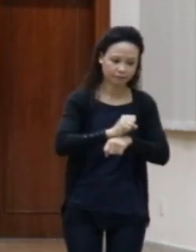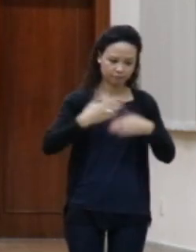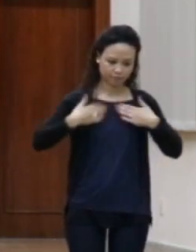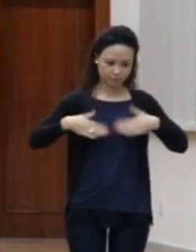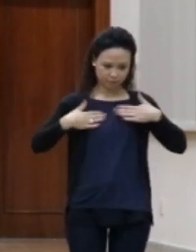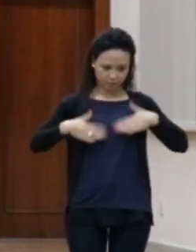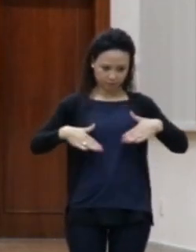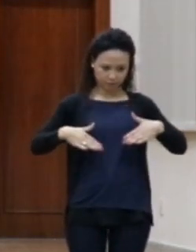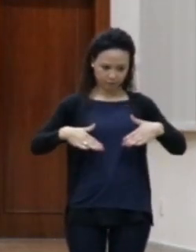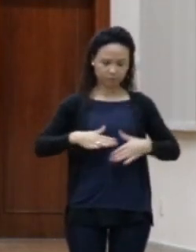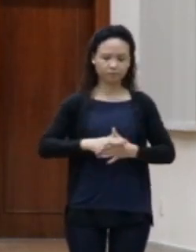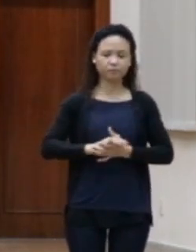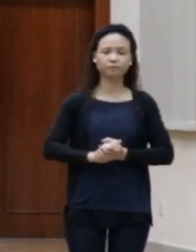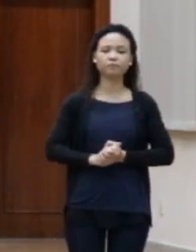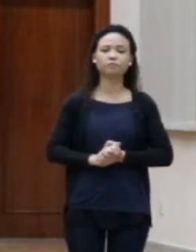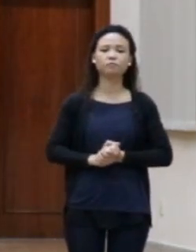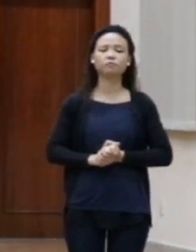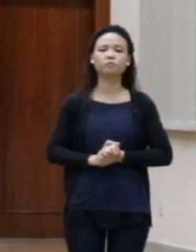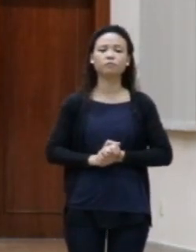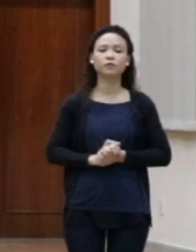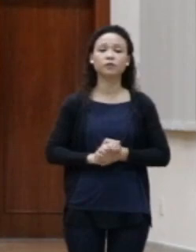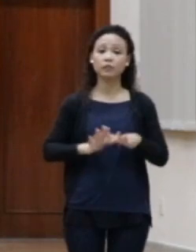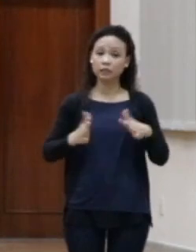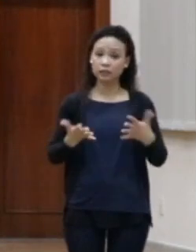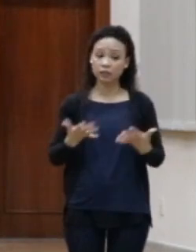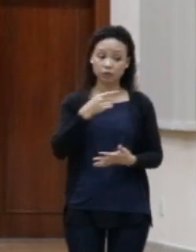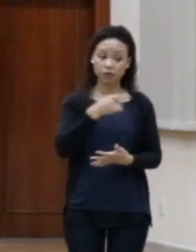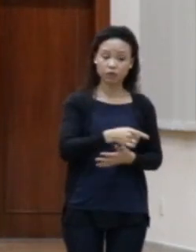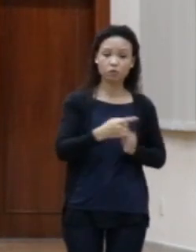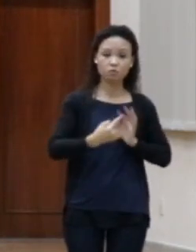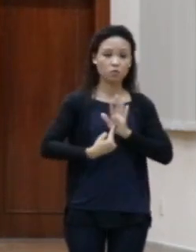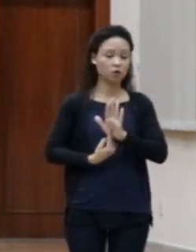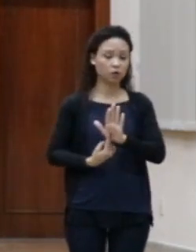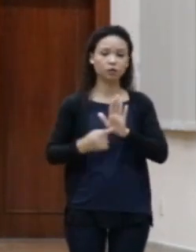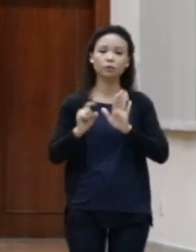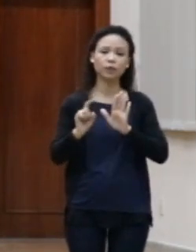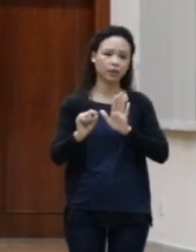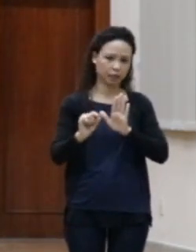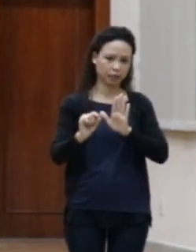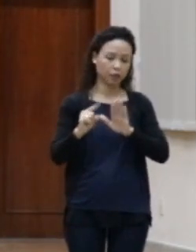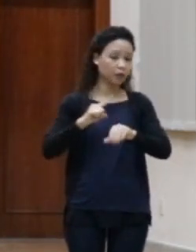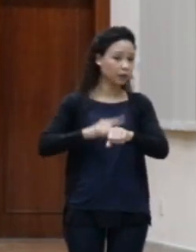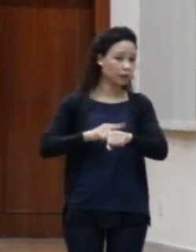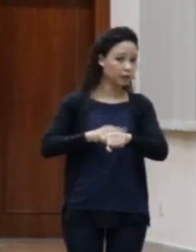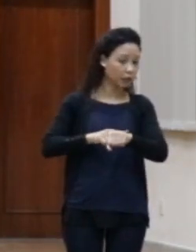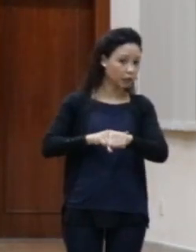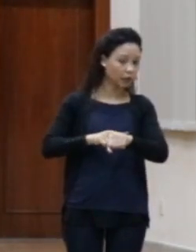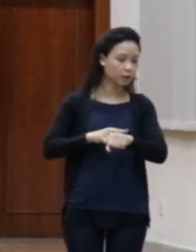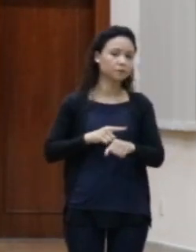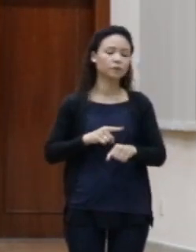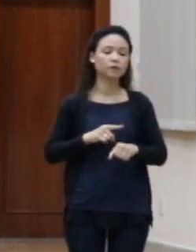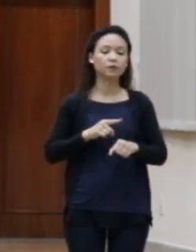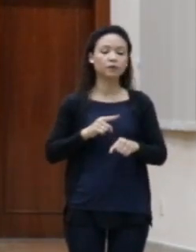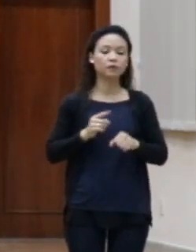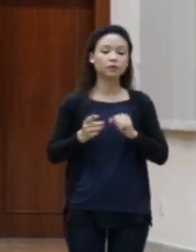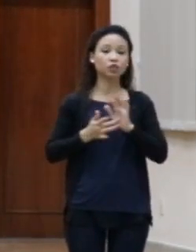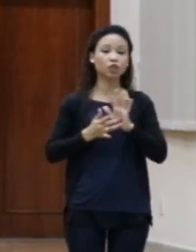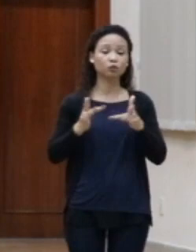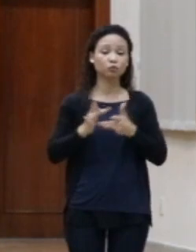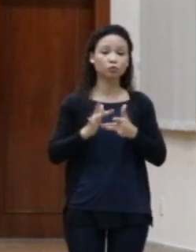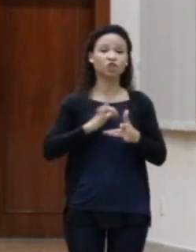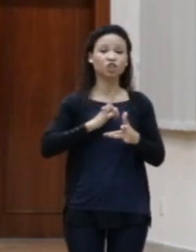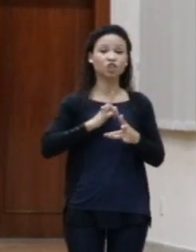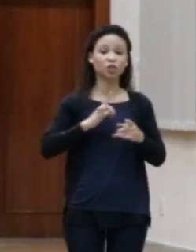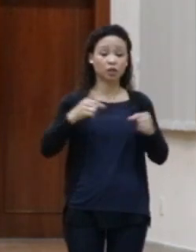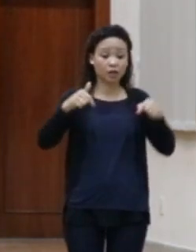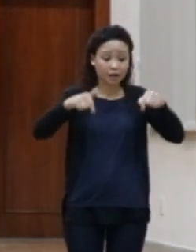Jesus Cristo nos diz, ele fala do tempo em que o Senhor Jesus Cristo estaria nesse mundo, curando, manifestando o seu poder, curando as